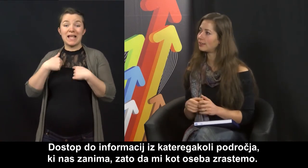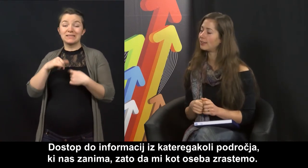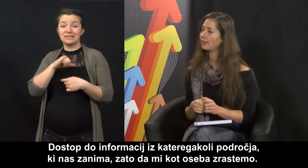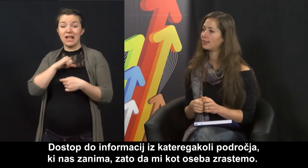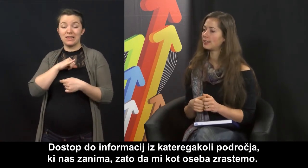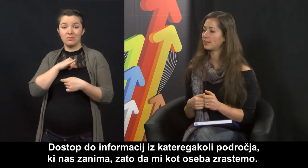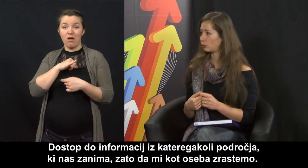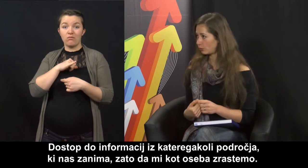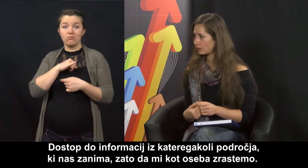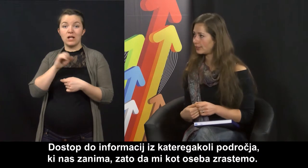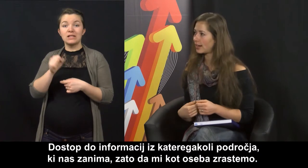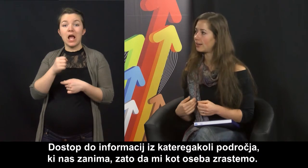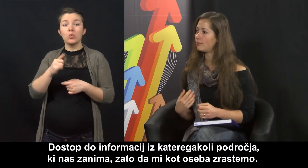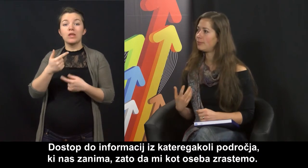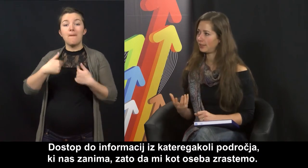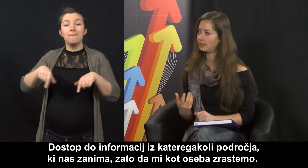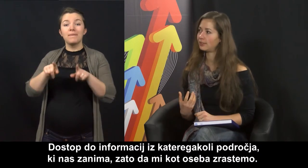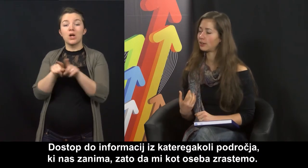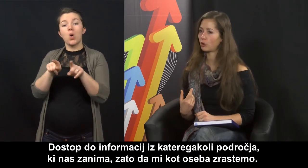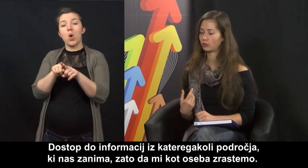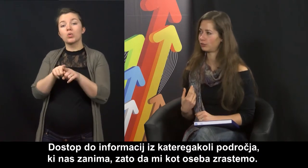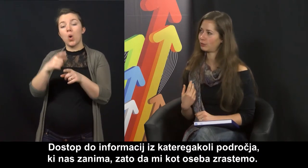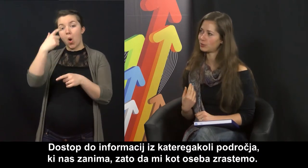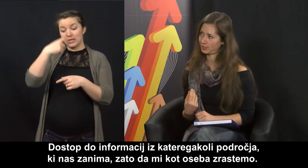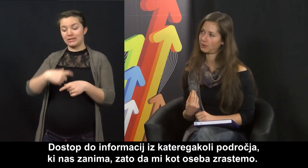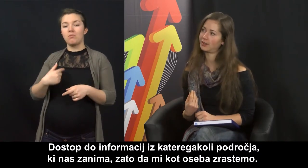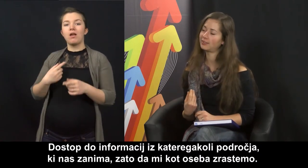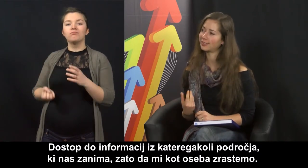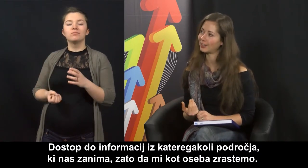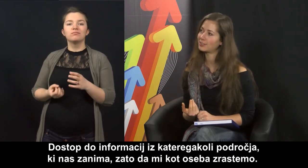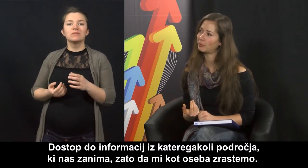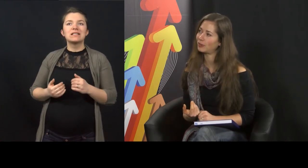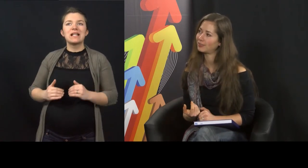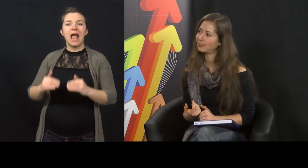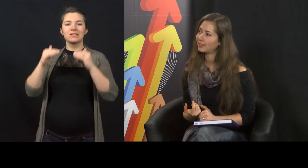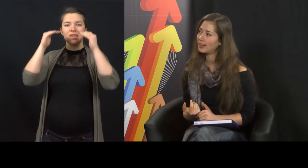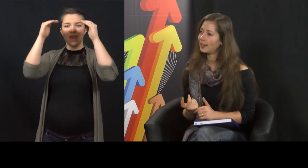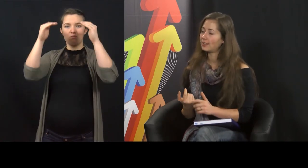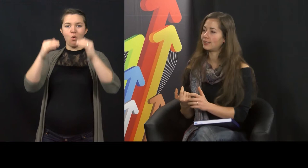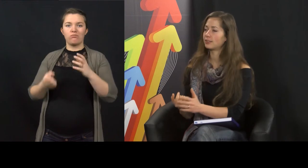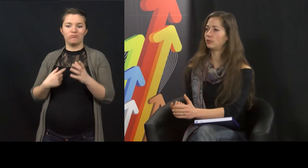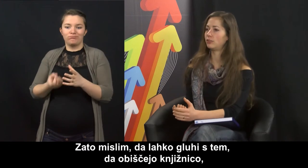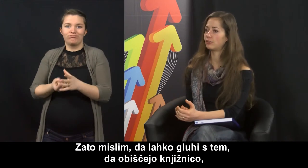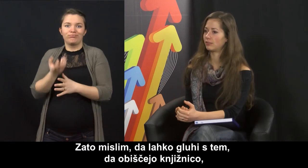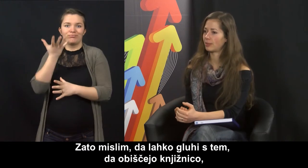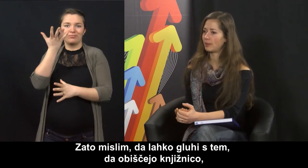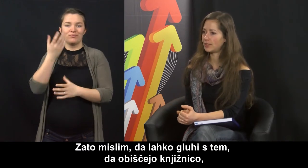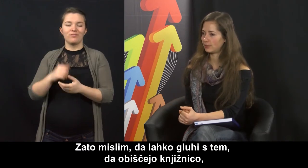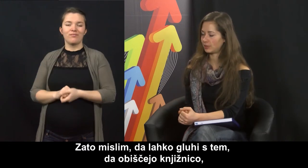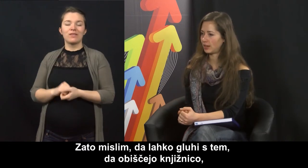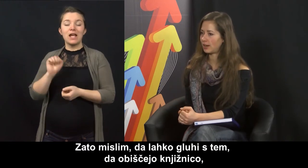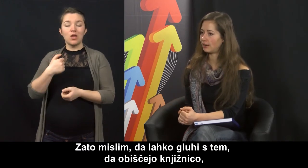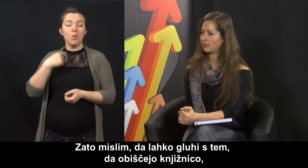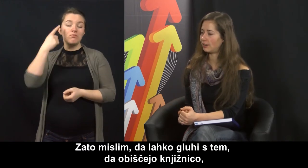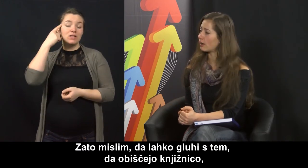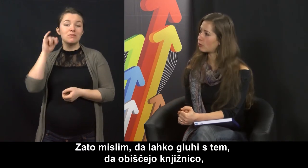zanima, zato, da mi kot oseba zrastemo. Zato mislim,